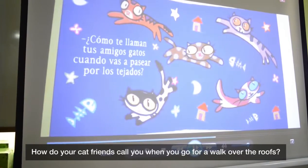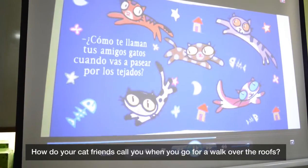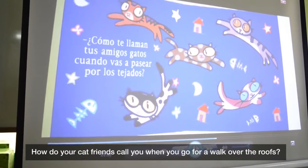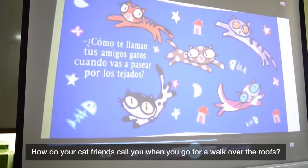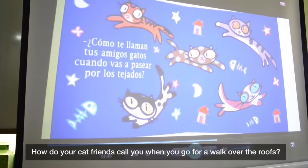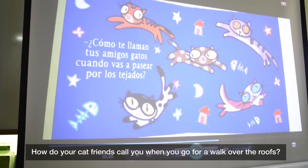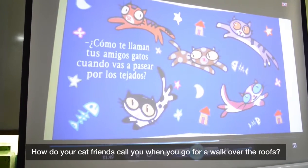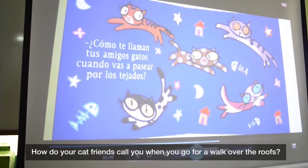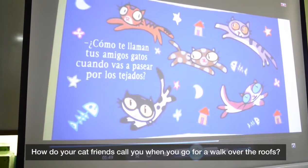tejados?